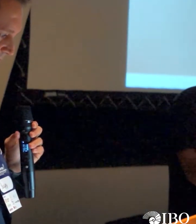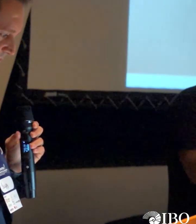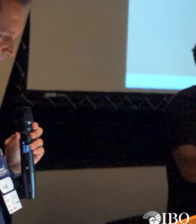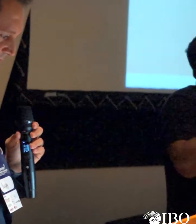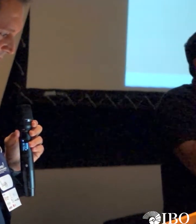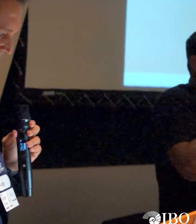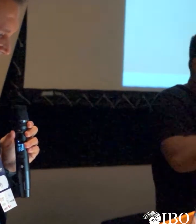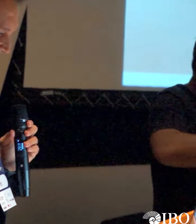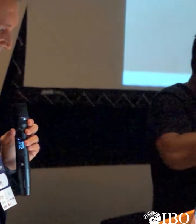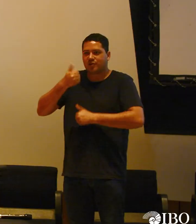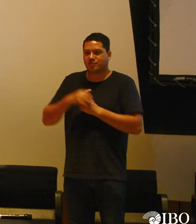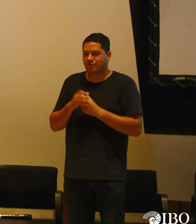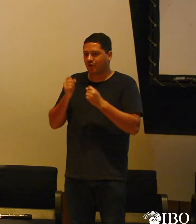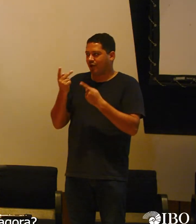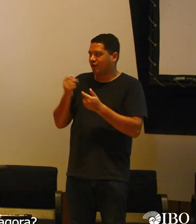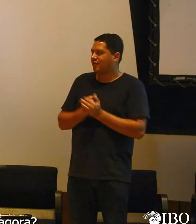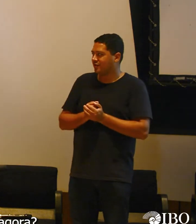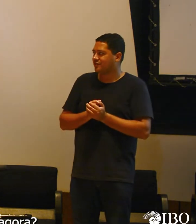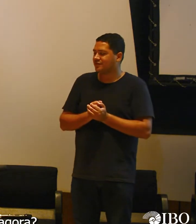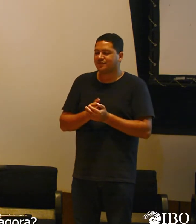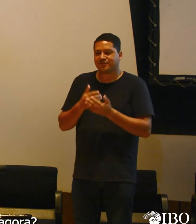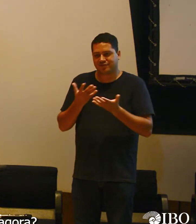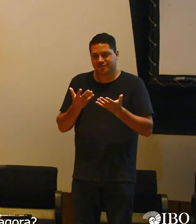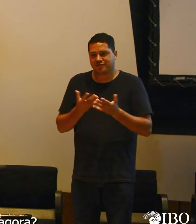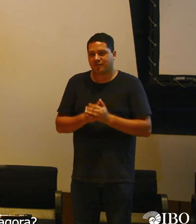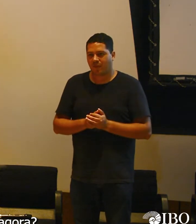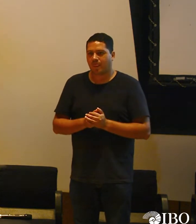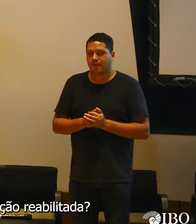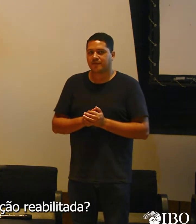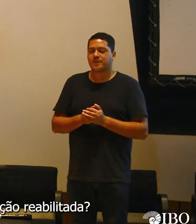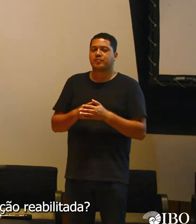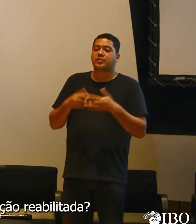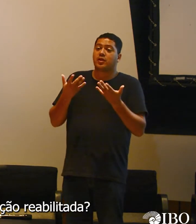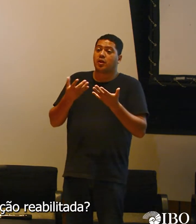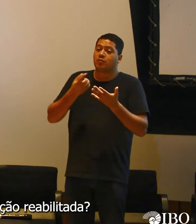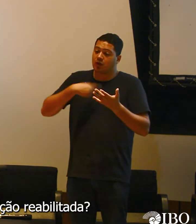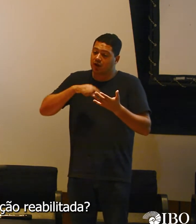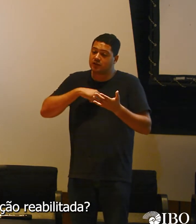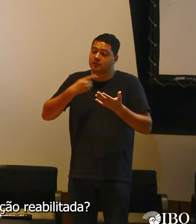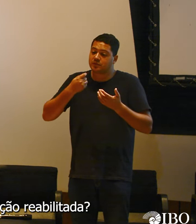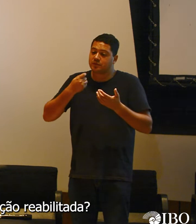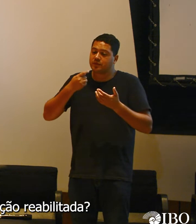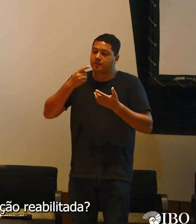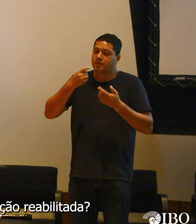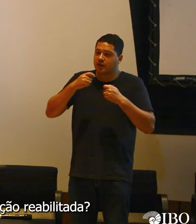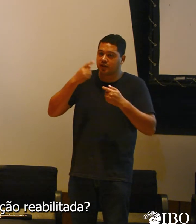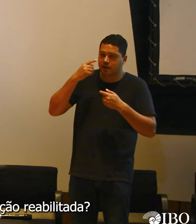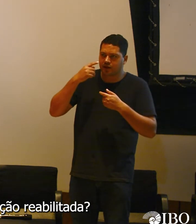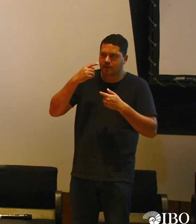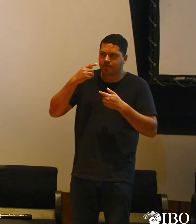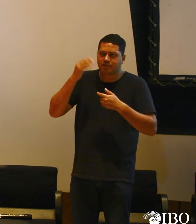recuperando. Tá ok, doutor? Então, e para onde a gente vai mais? Os muito idosos merecem ter sua audição